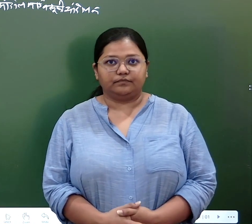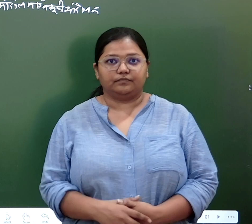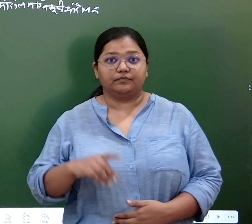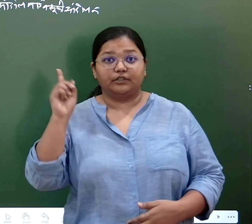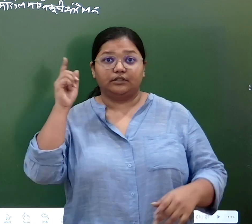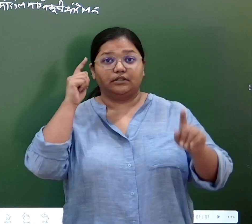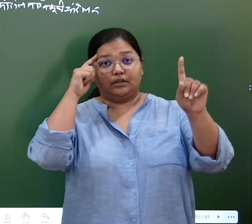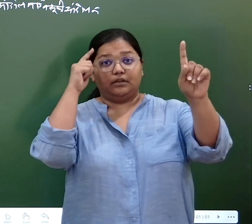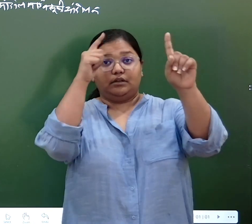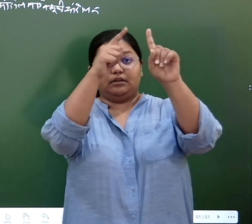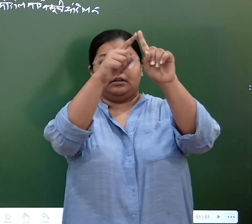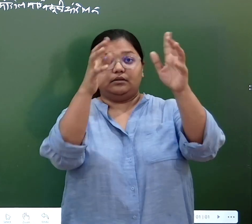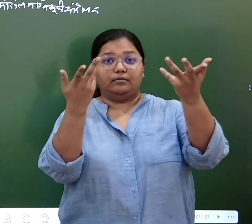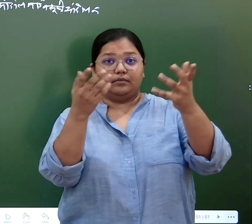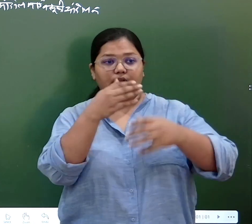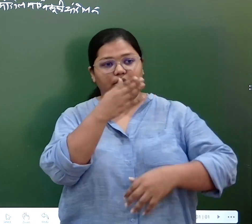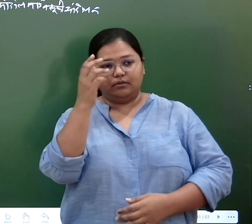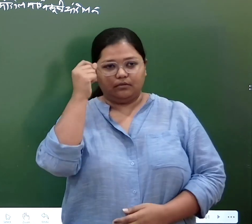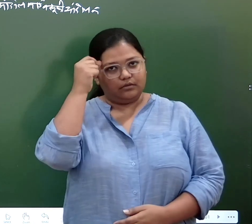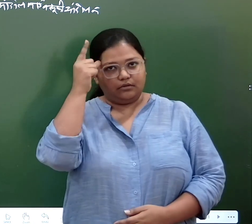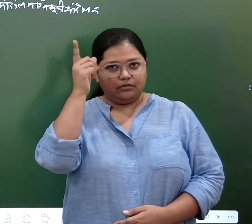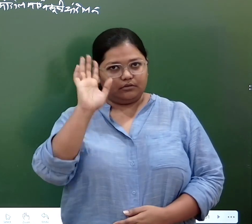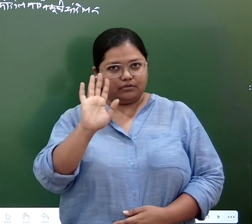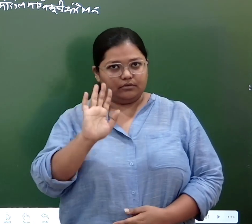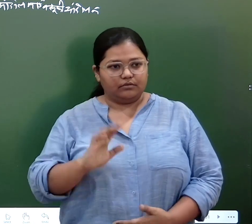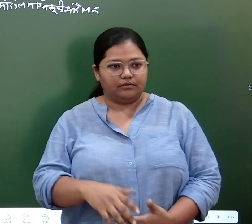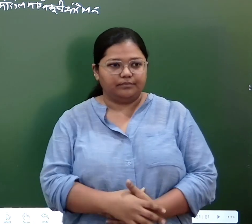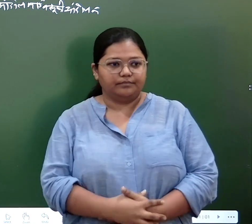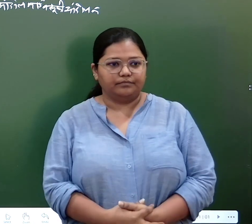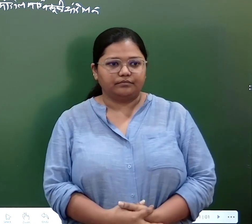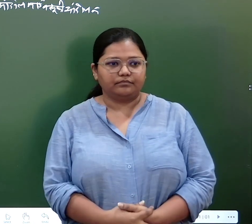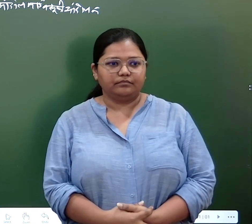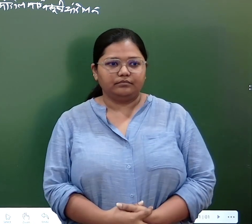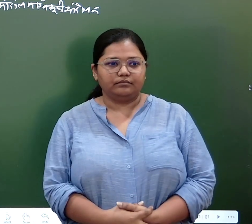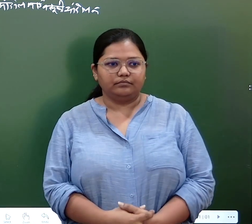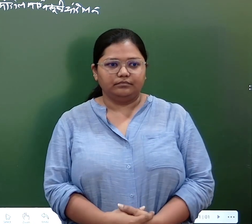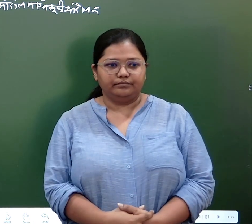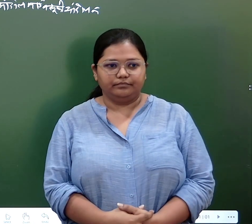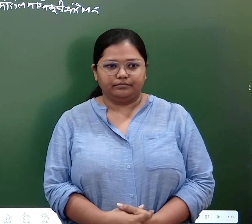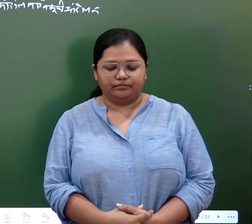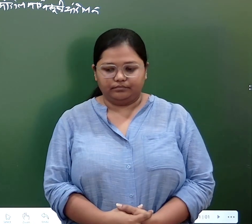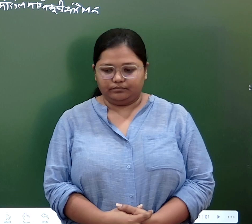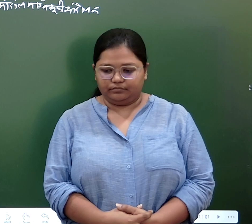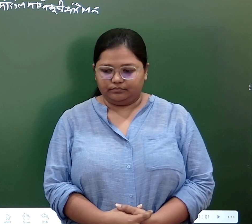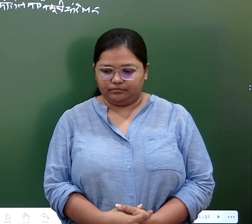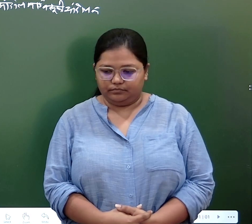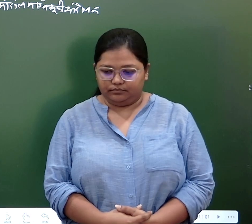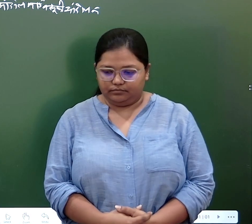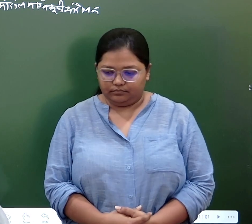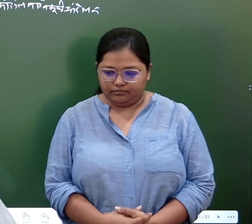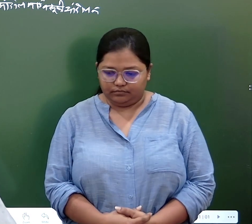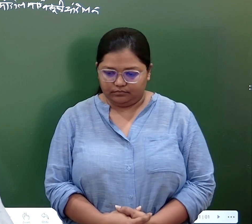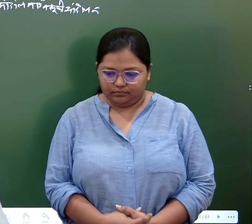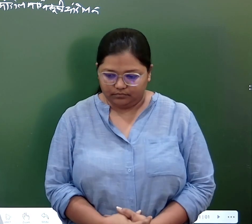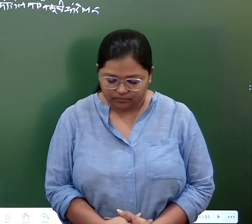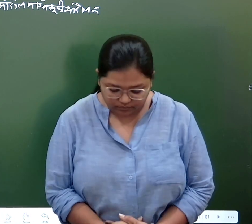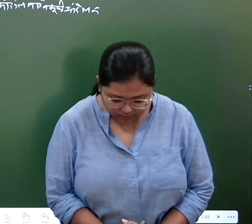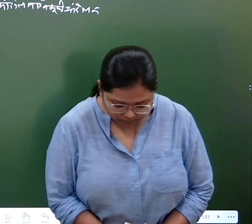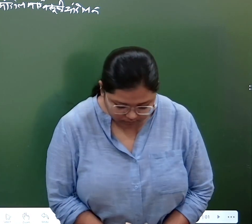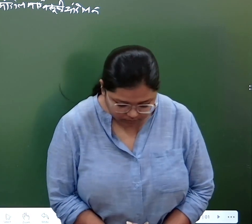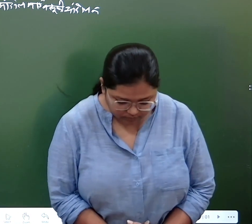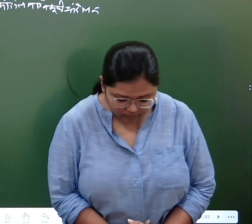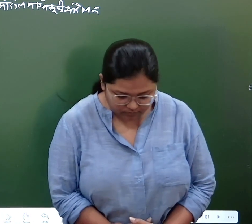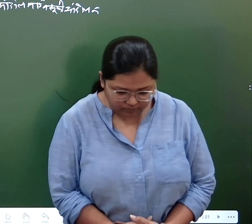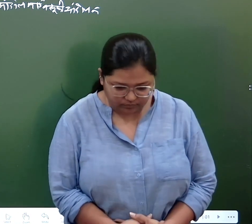लिए आया हुआ था या हम क्या पढ़ रहे हैं और क्यों पढ़ रहे हैं? समझ में आया, ठीक। अब आते हैं इसकी उत्पत्ति कैसे